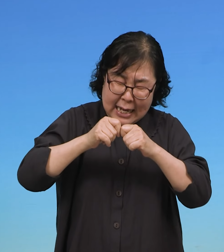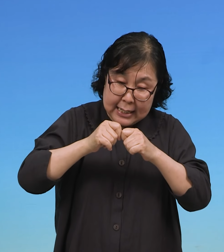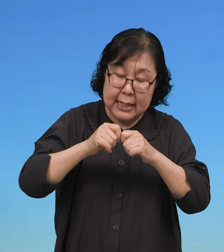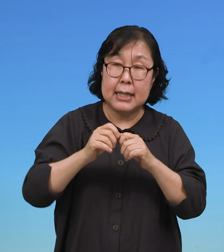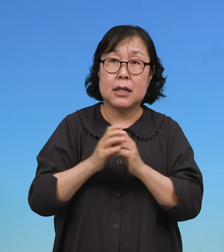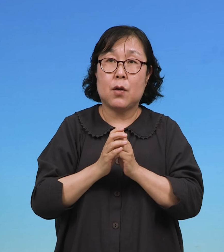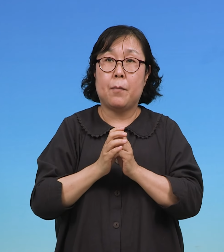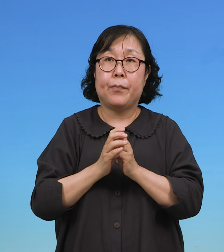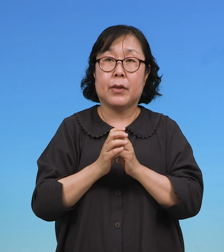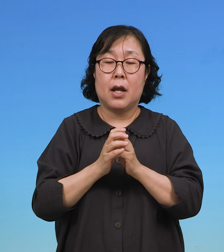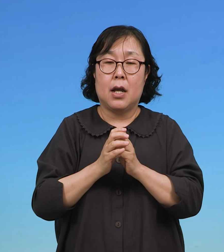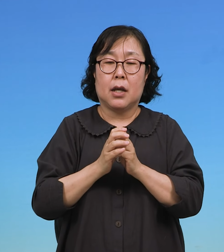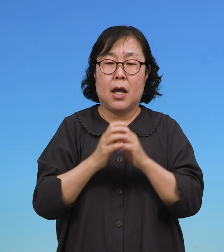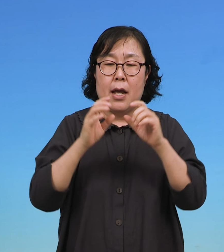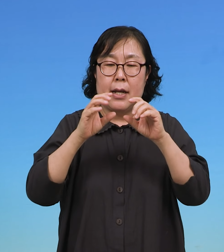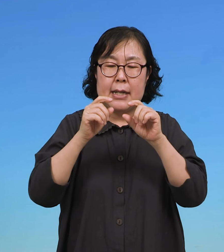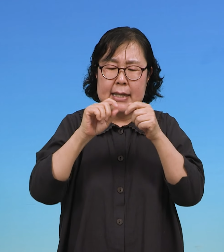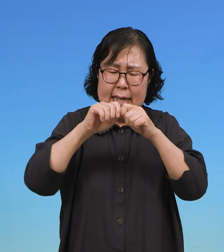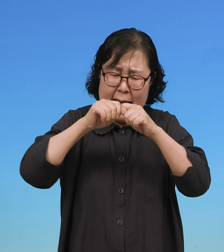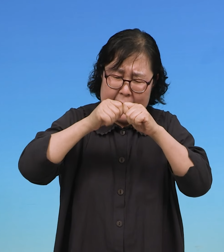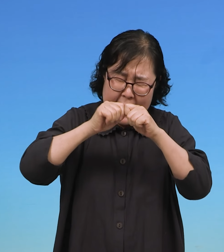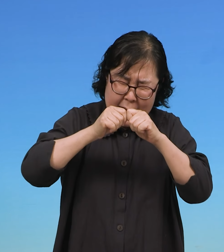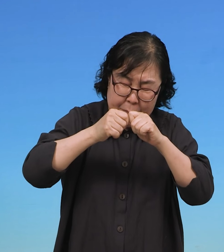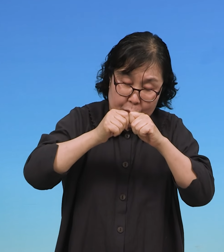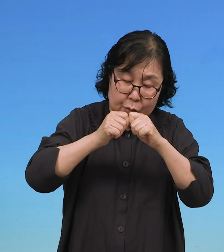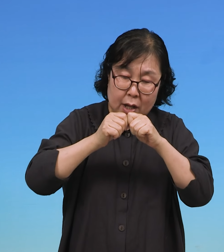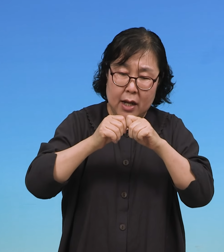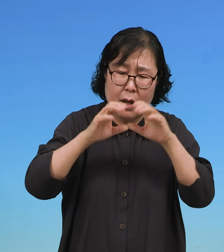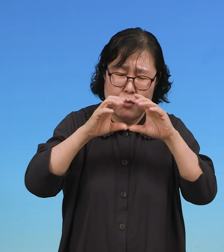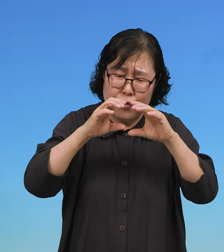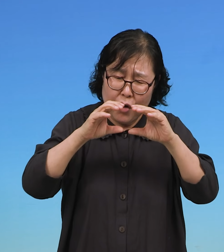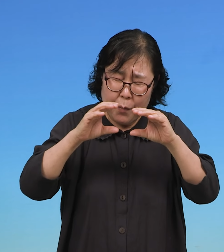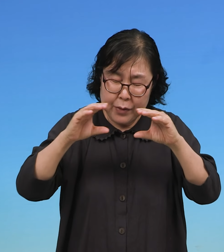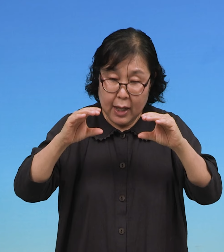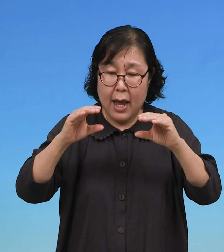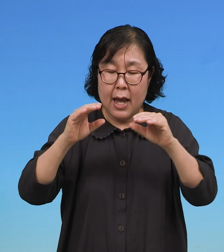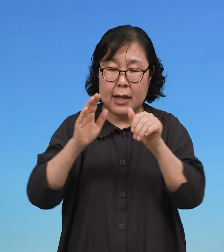좀 스케일이 큰 사람들이 좀 디테일이 약하잖아요.